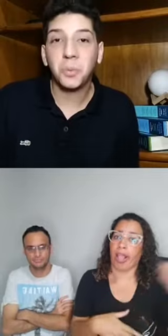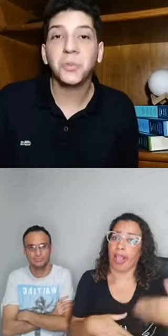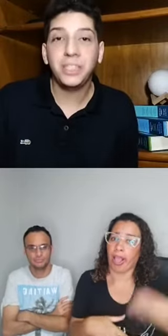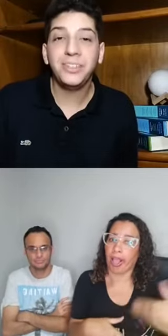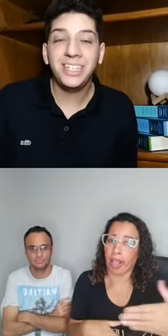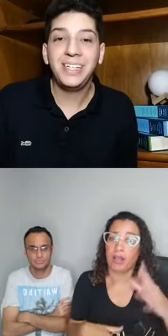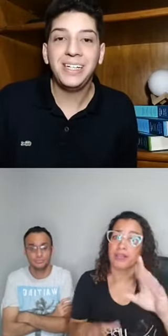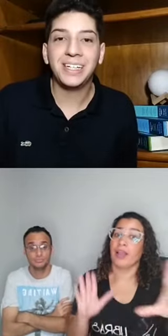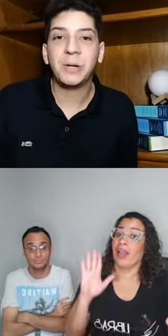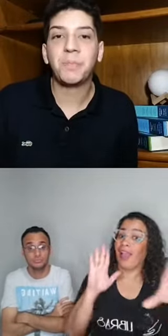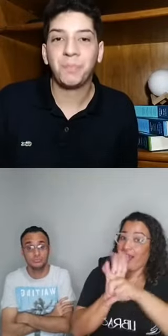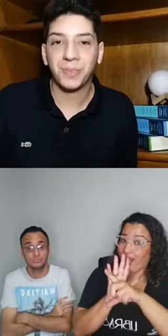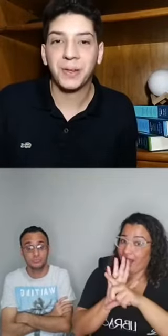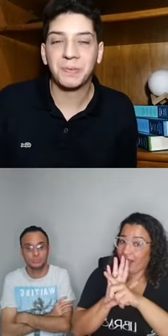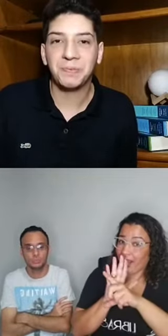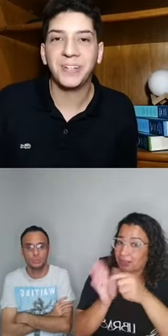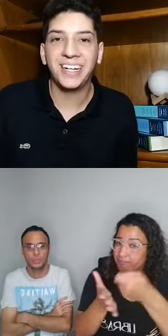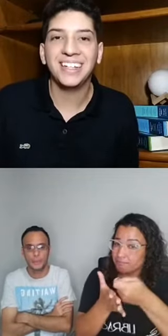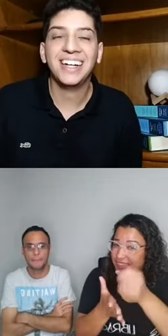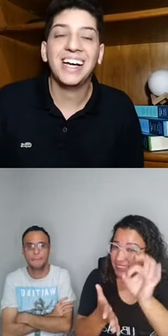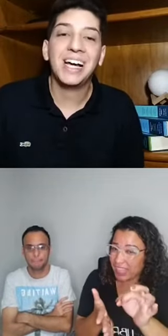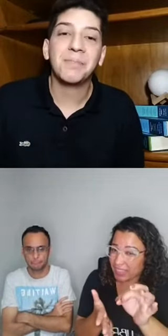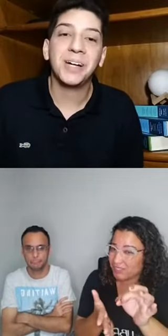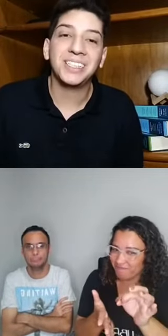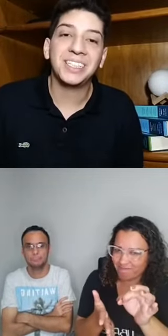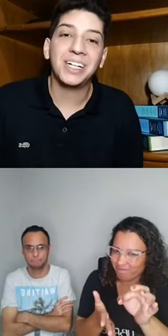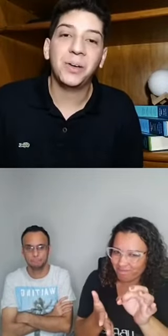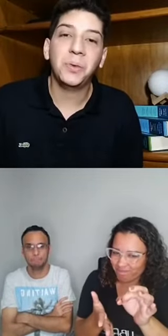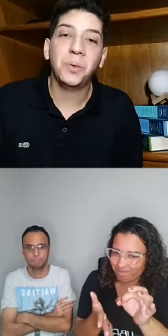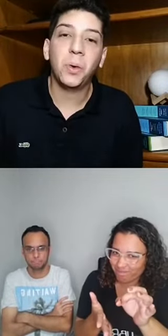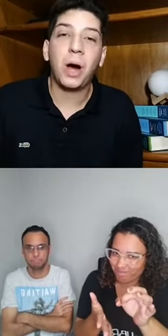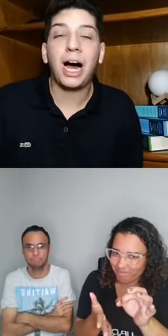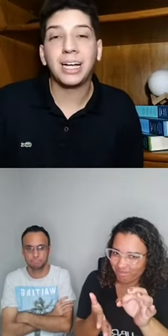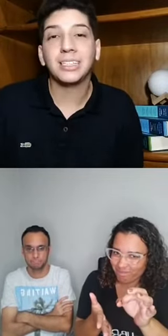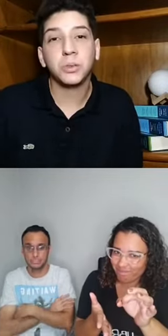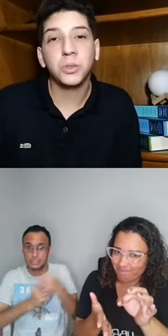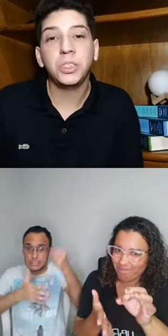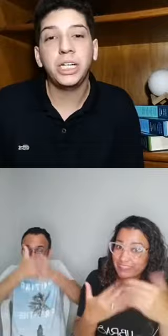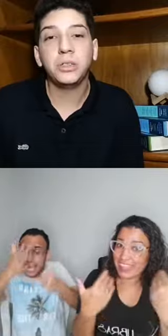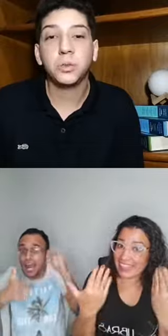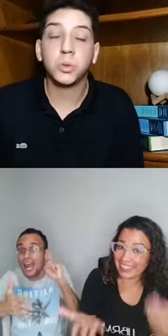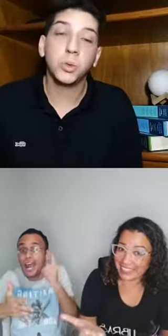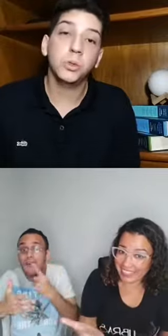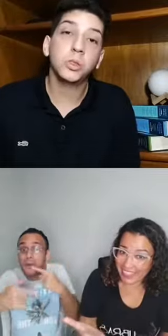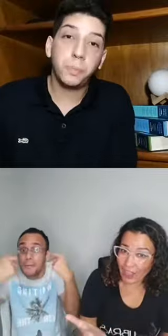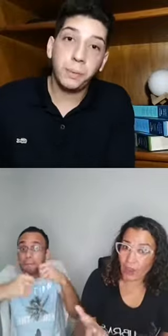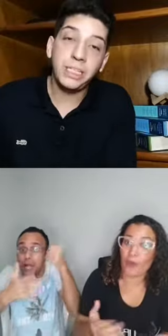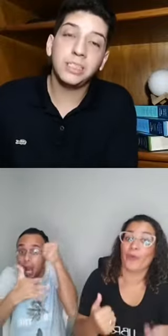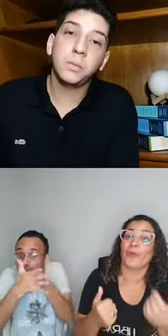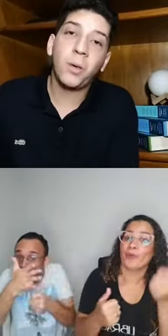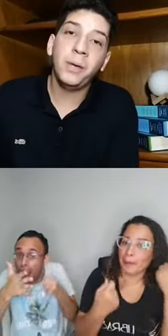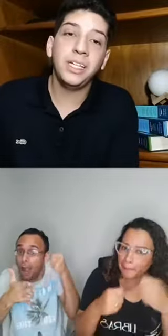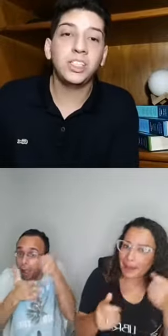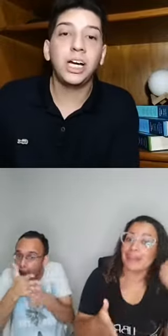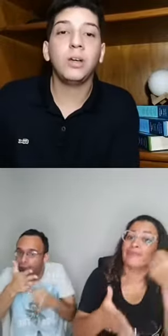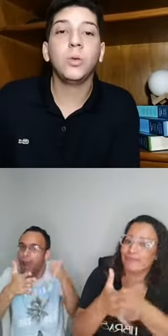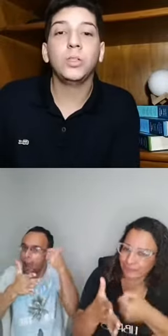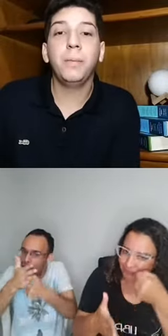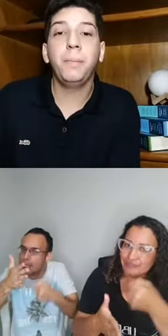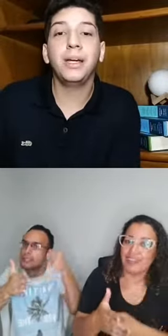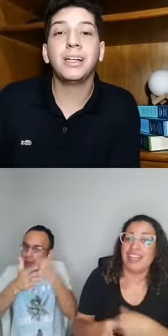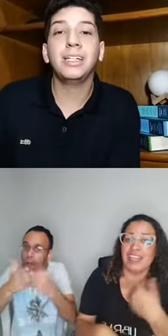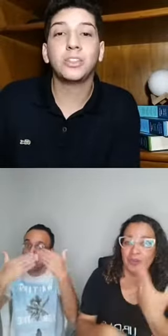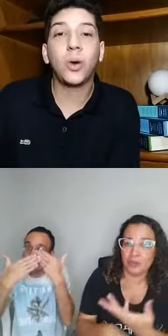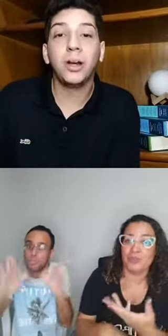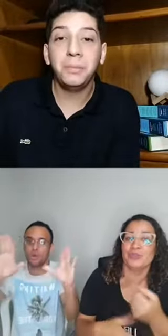aplicada como deveria, né? Mas então, a questão dos direitos dos surdos, principalmente, é a